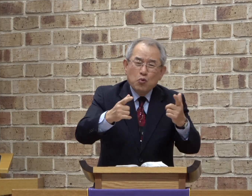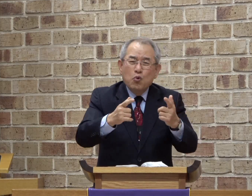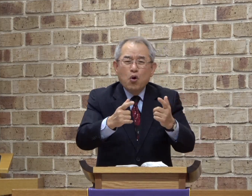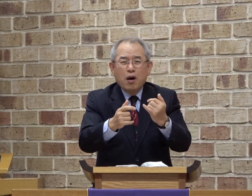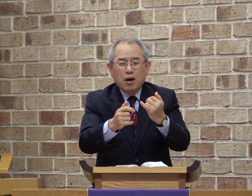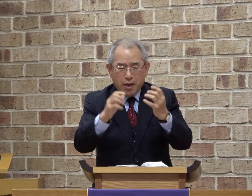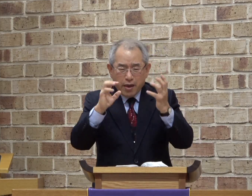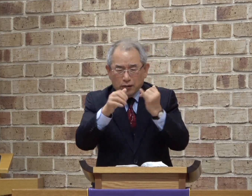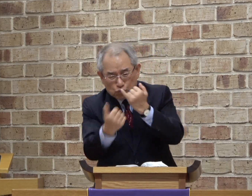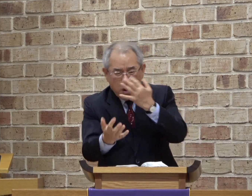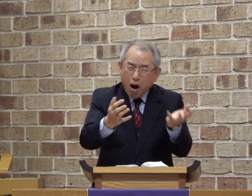80년 전 이야기입니다.